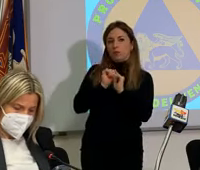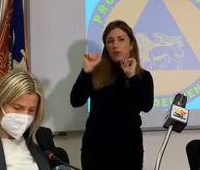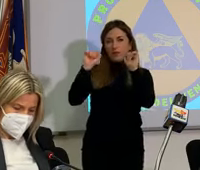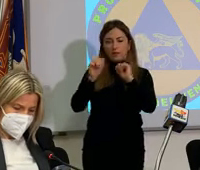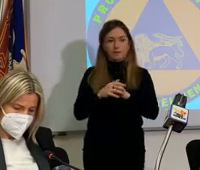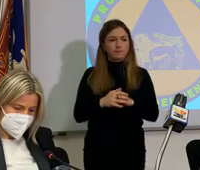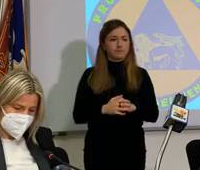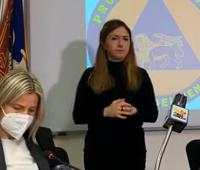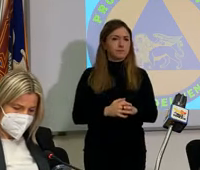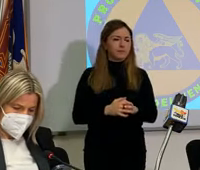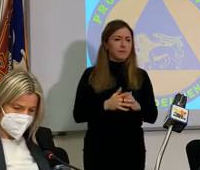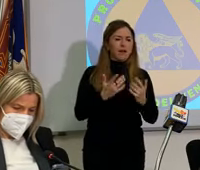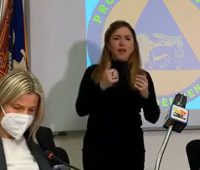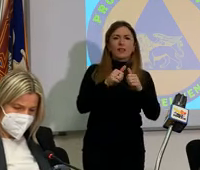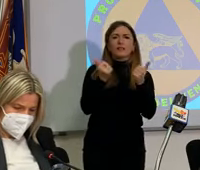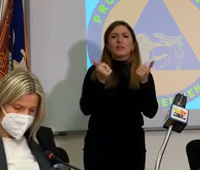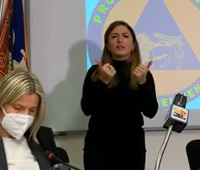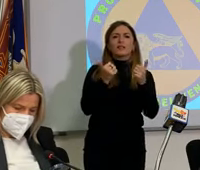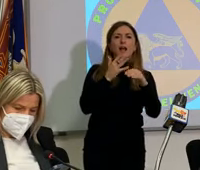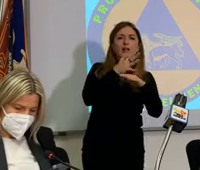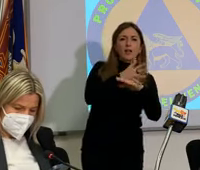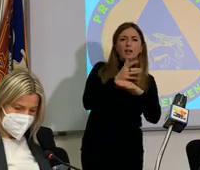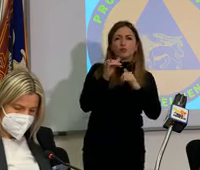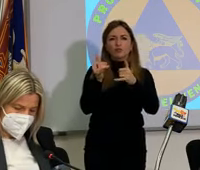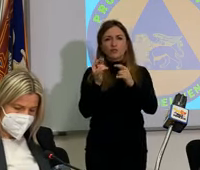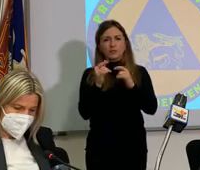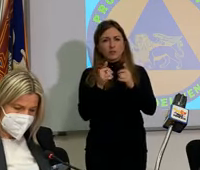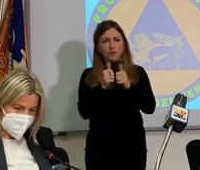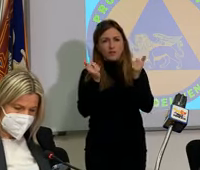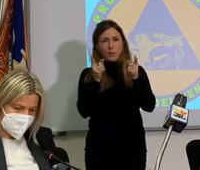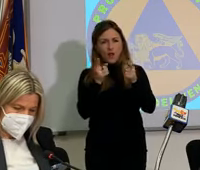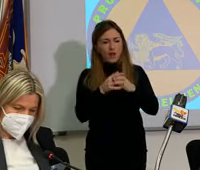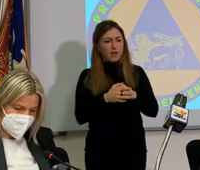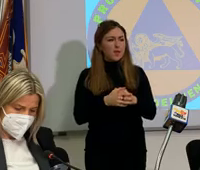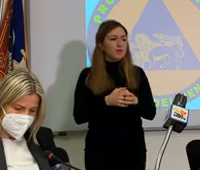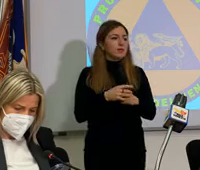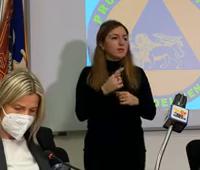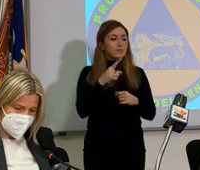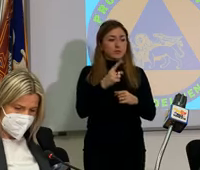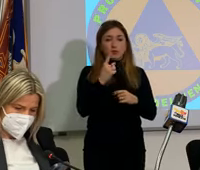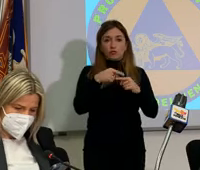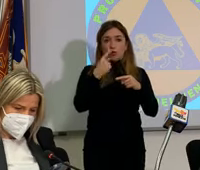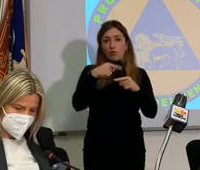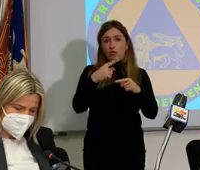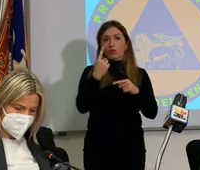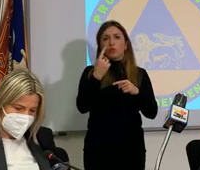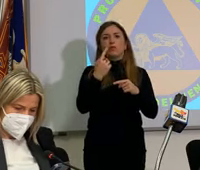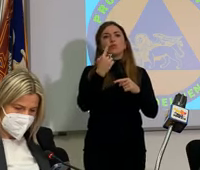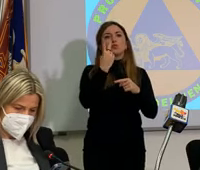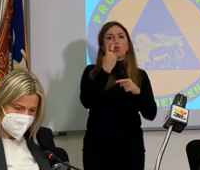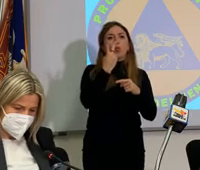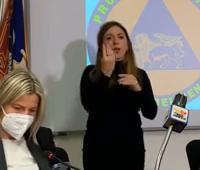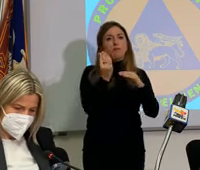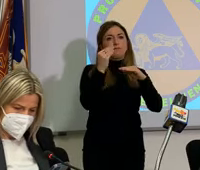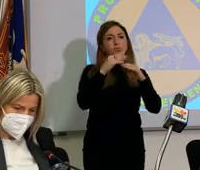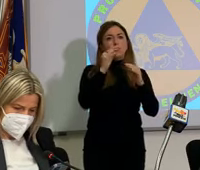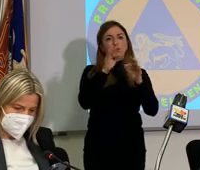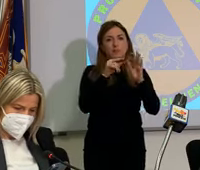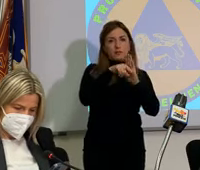è la differenza quel giorno lì il giorno sabato abbiamo avuto più due in terapia intensiva giorno 8 più 12